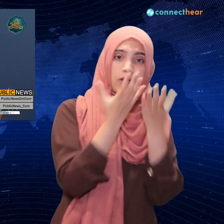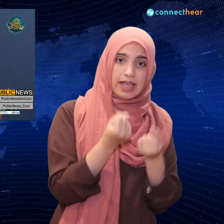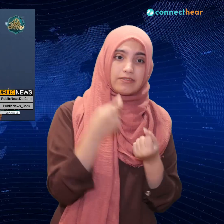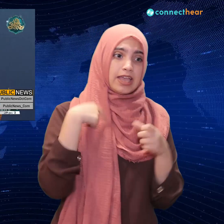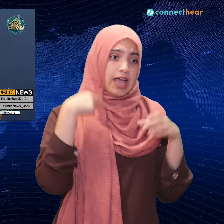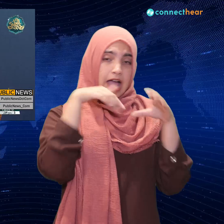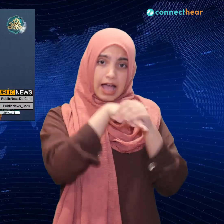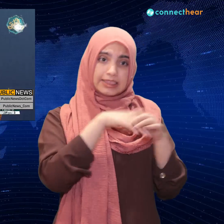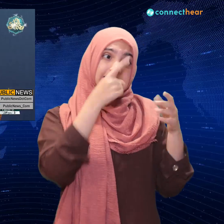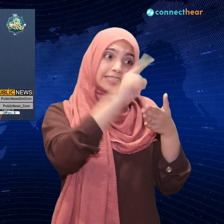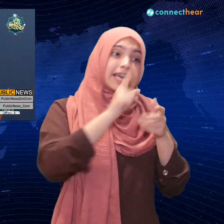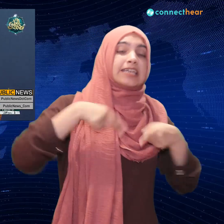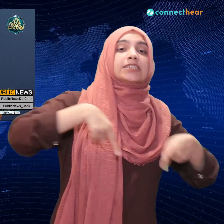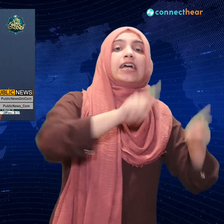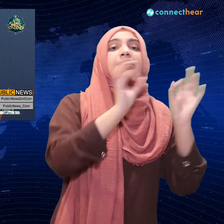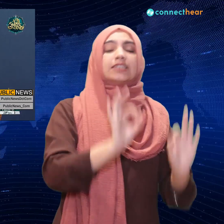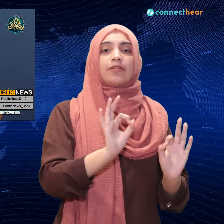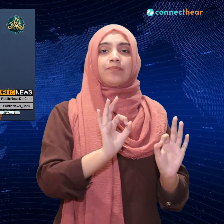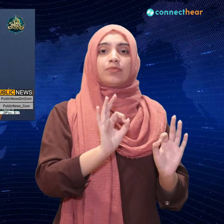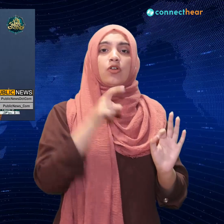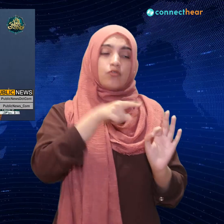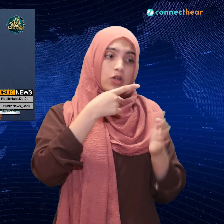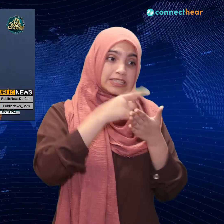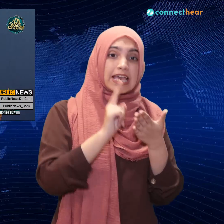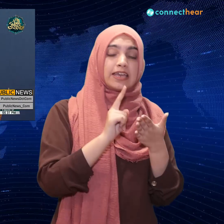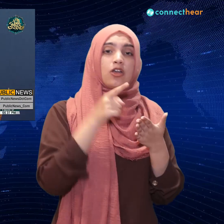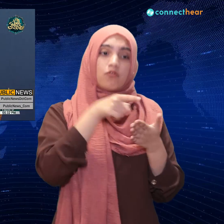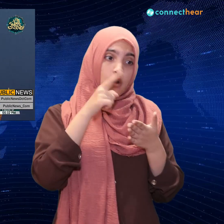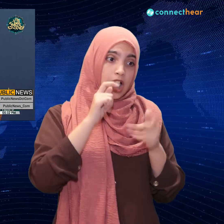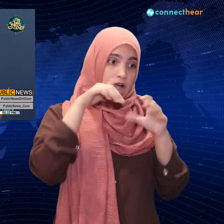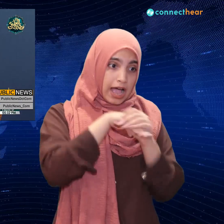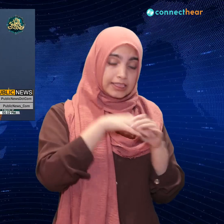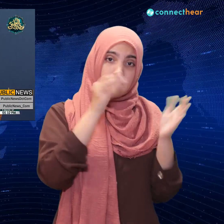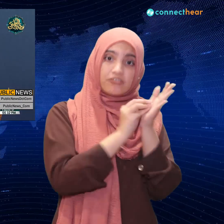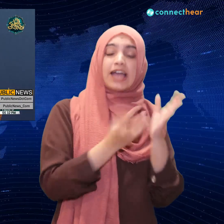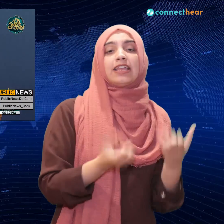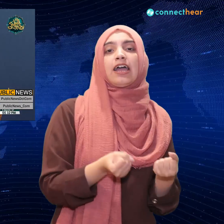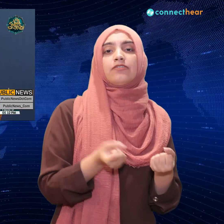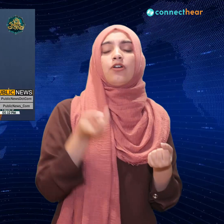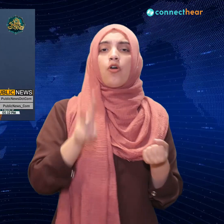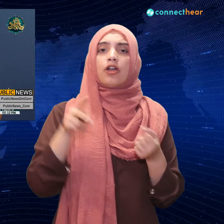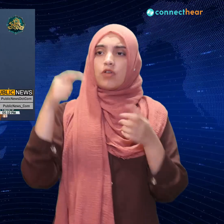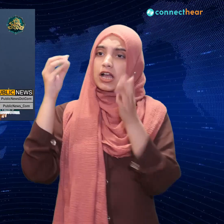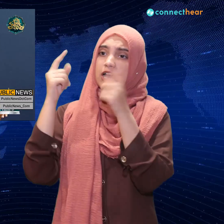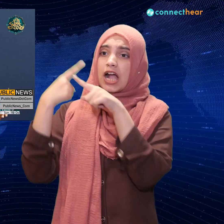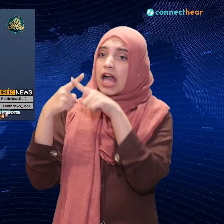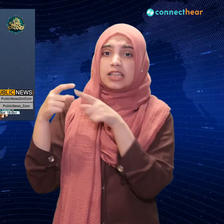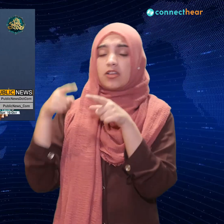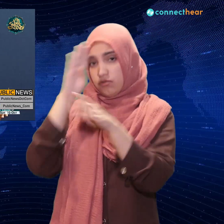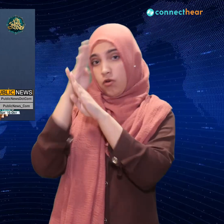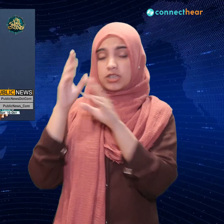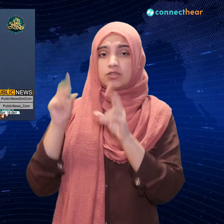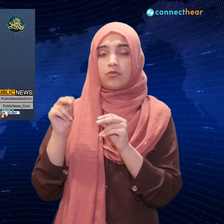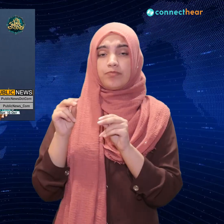بخشی ہیں، ان کے نہیں جو اپنی تباہی کے راستے پہ چلے گئے۔ تو جن لوگوں کو ہم سمجھتے تھے ہمارے رول ماڈلز تھے،